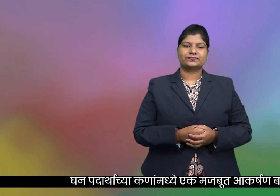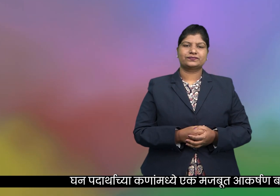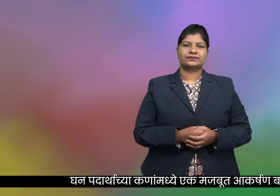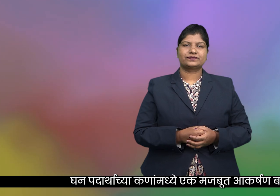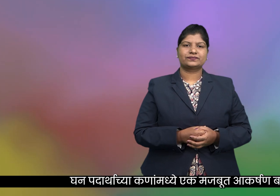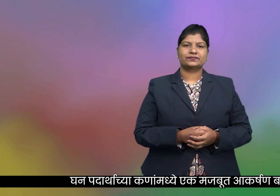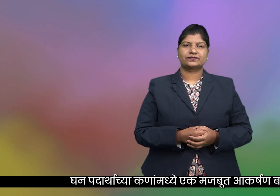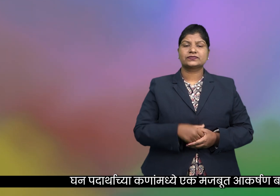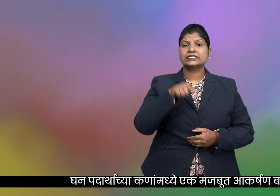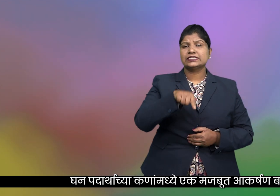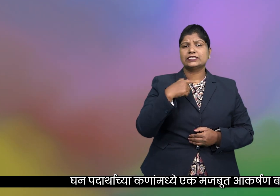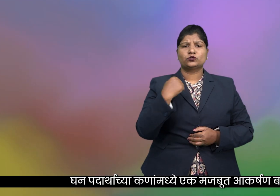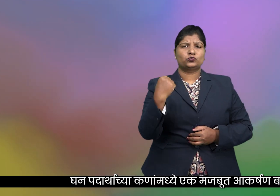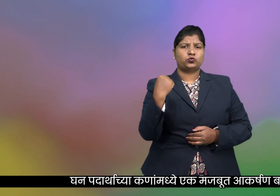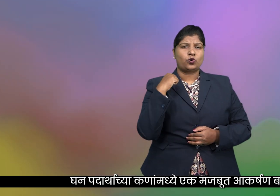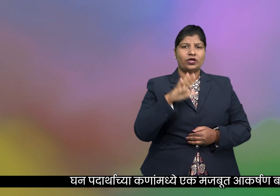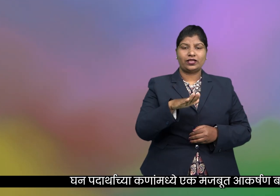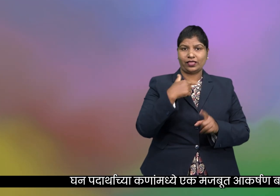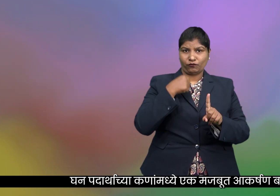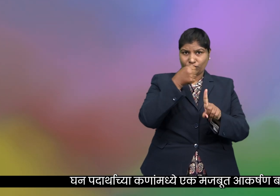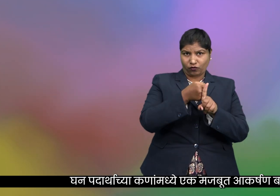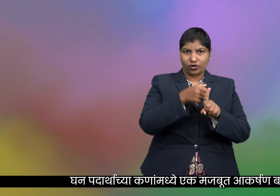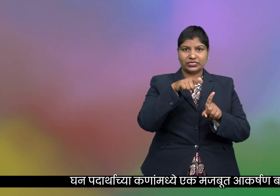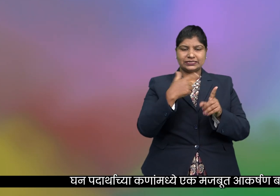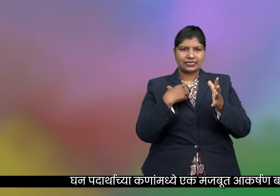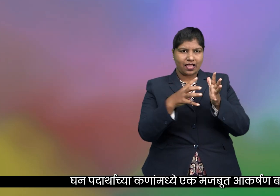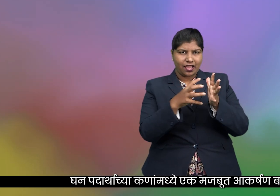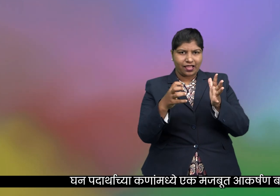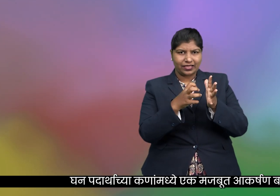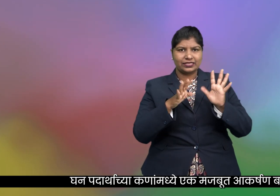घन पदार्थाच्या कणांमध्ये एक मजबूत आकर्षण बल असते